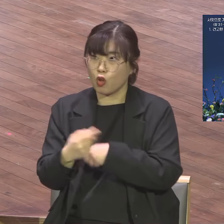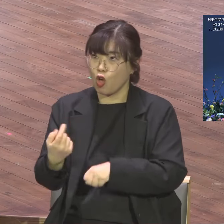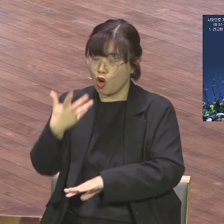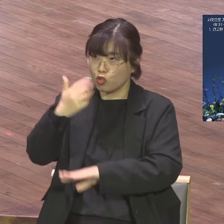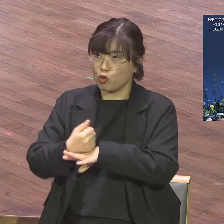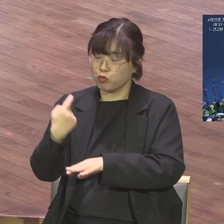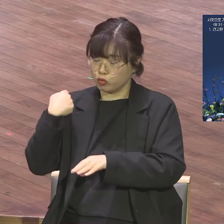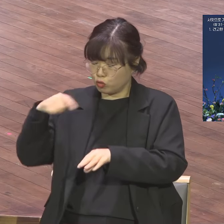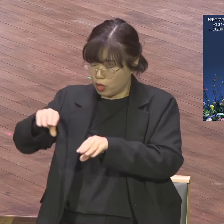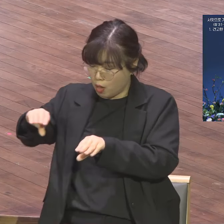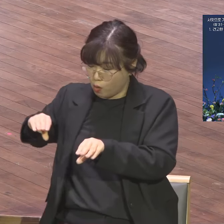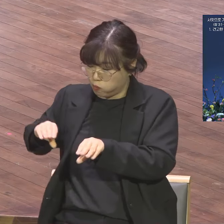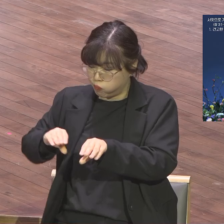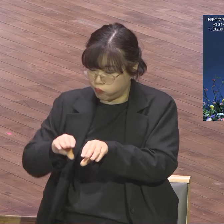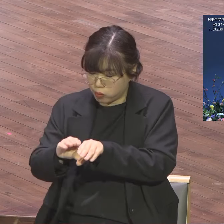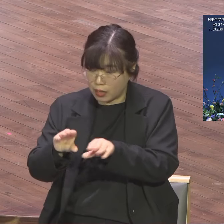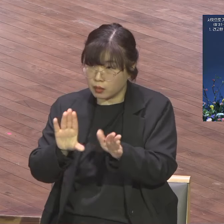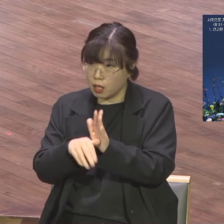이러고 있어 이러고 있어.